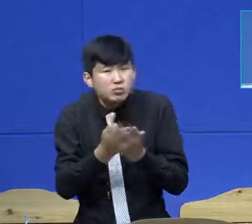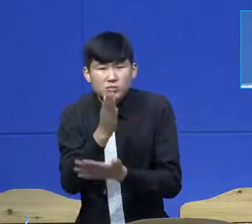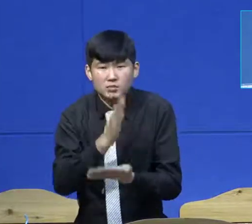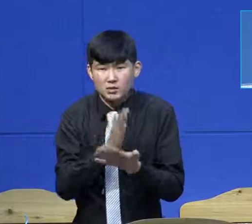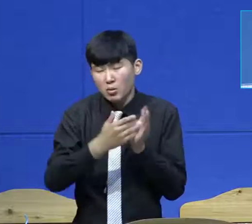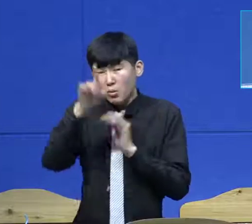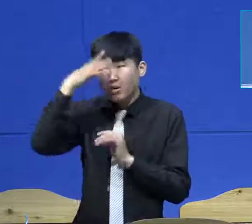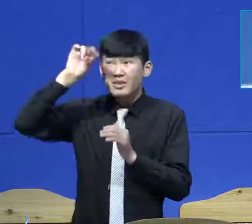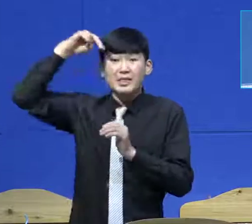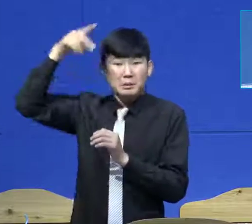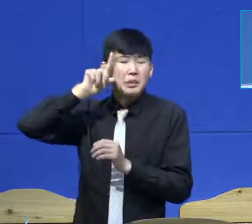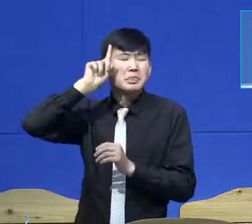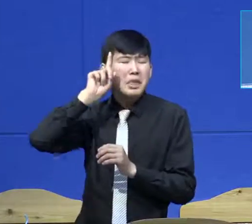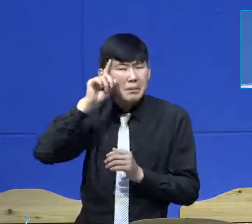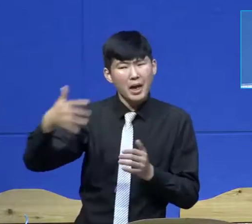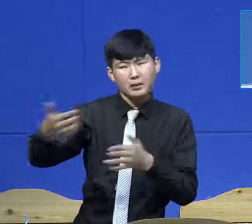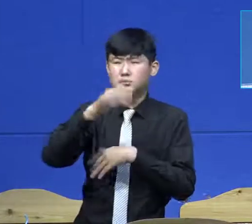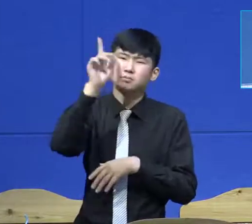нэгүслийг дими хоосон бүү аваарэ.